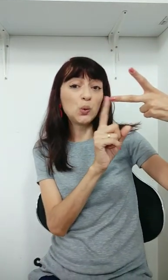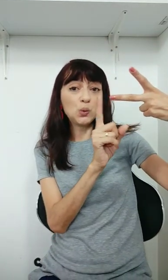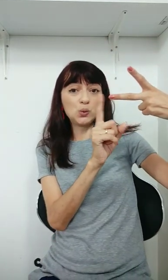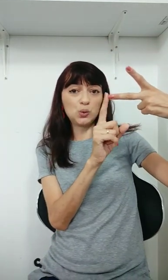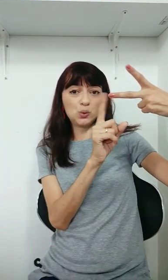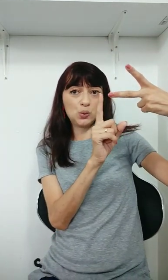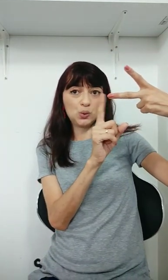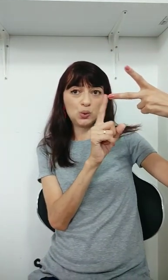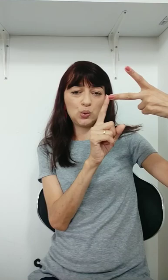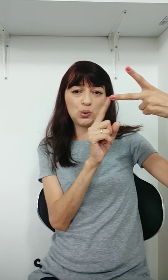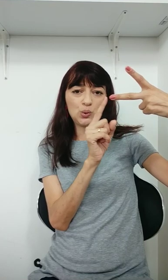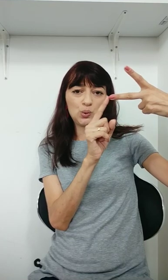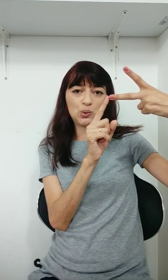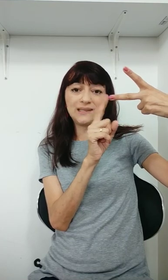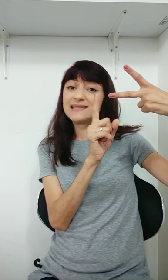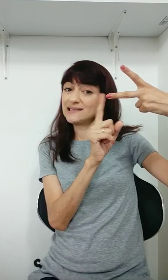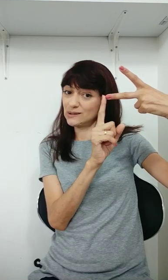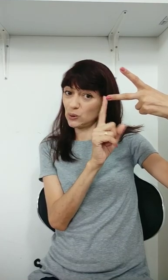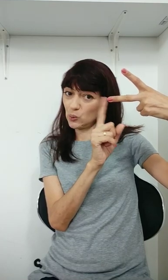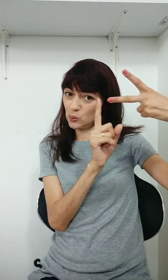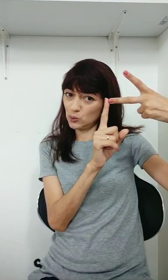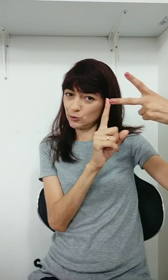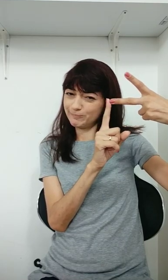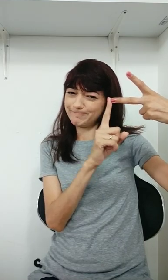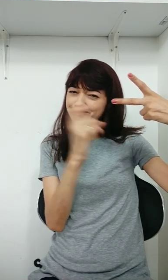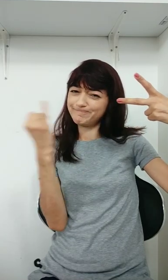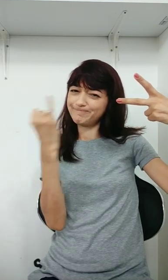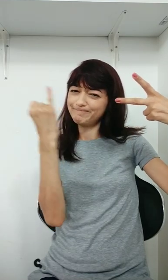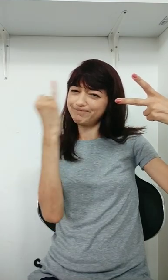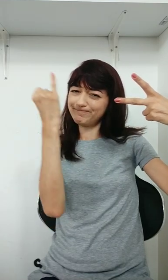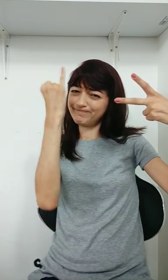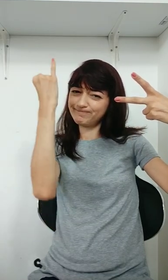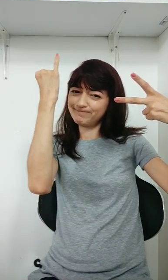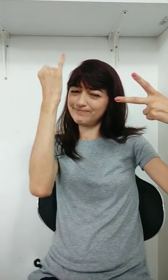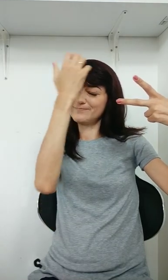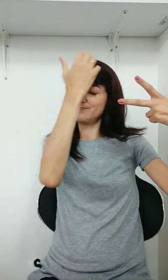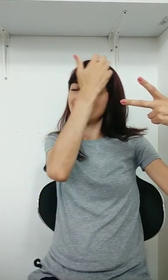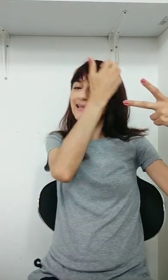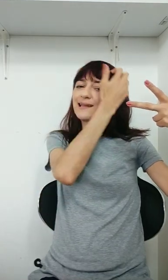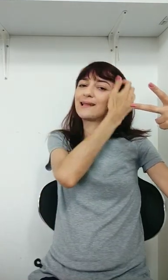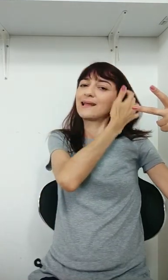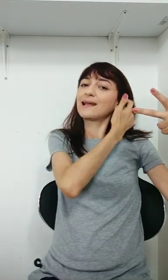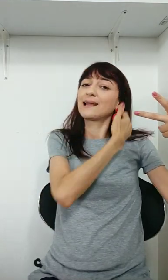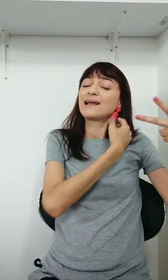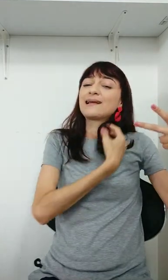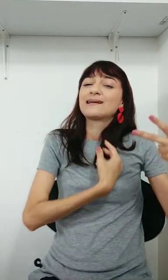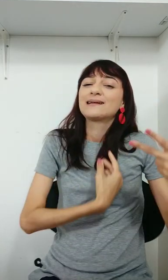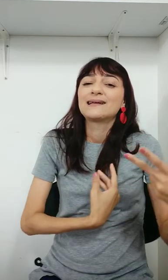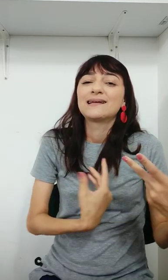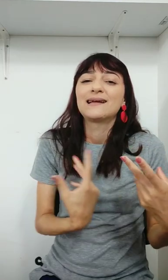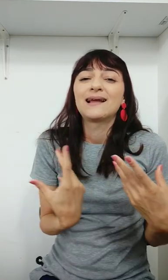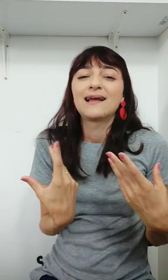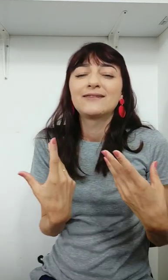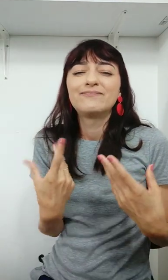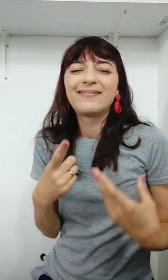Isso é natural. O segundo ponto que eu queria ressaltar, que é muito importante também, tá bom? É o